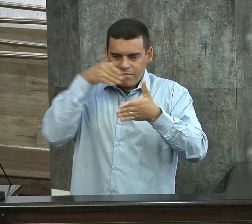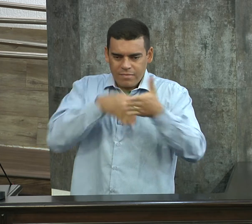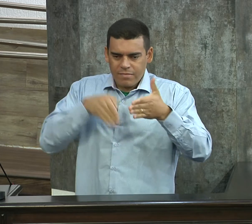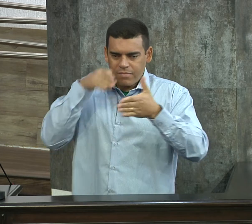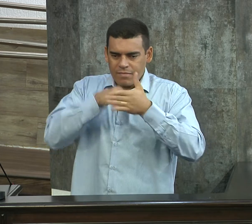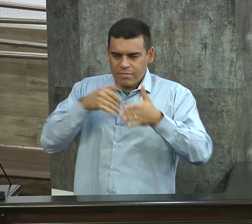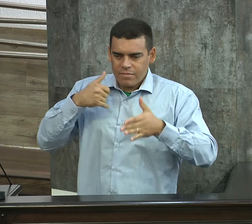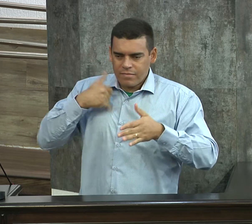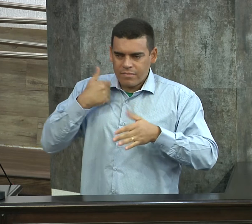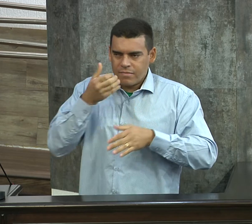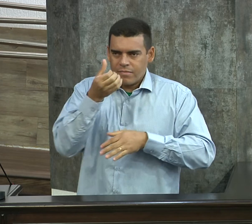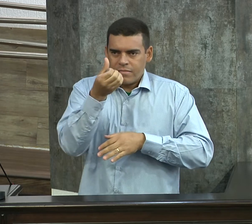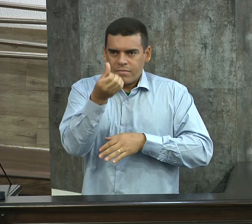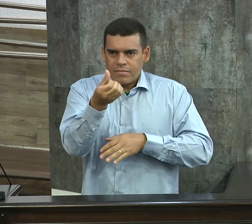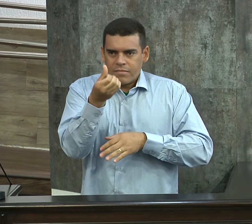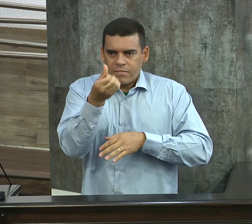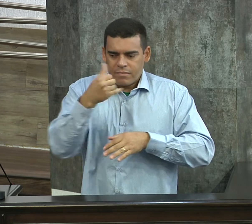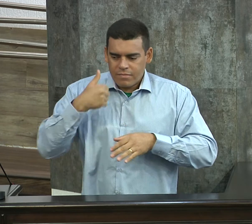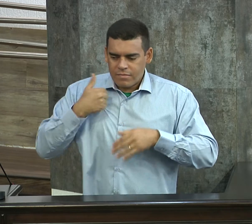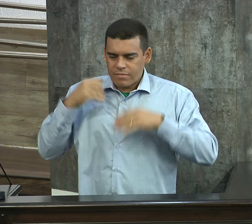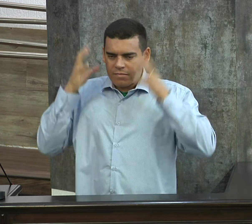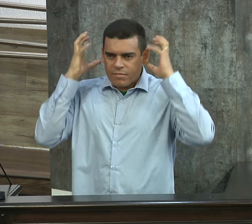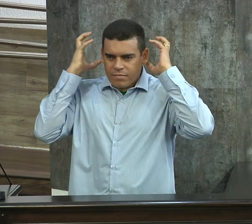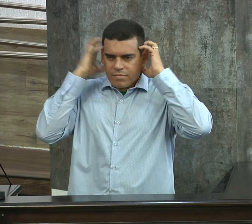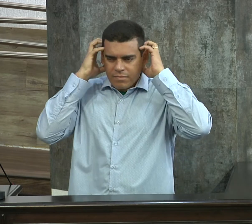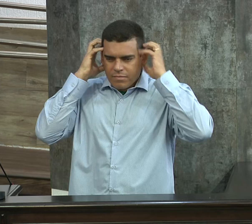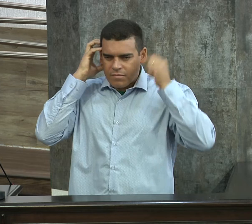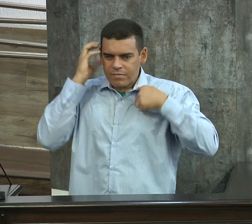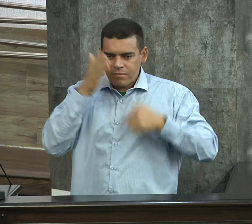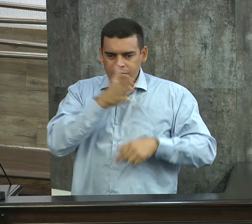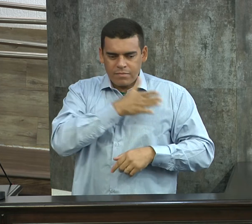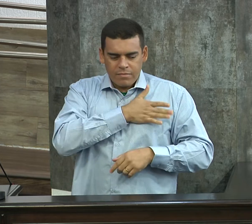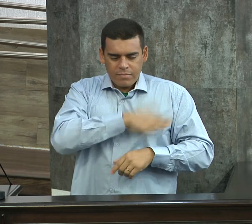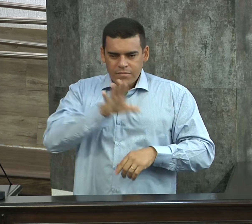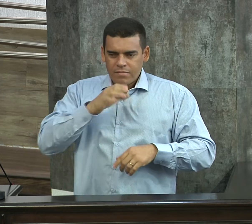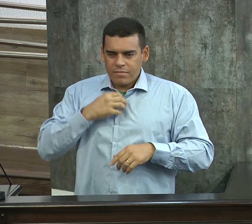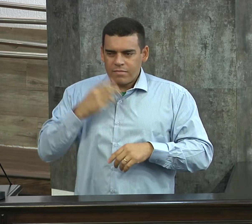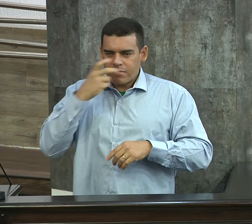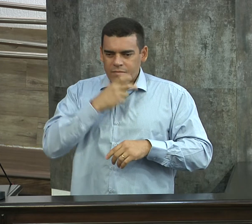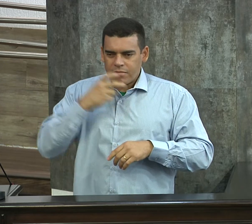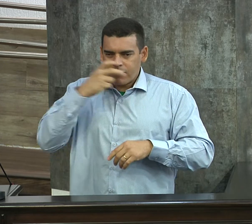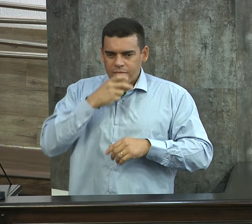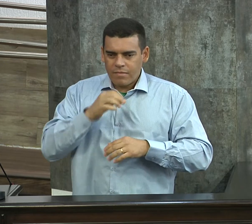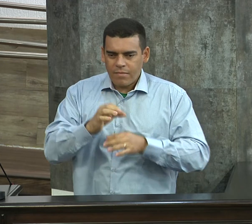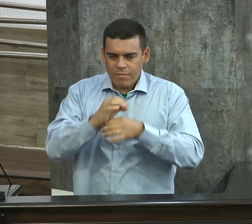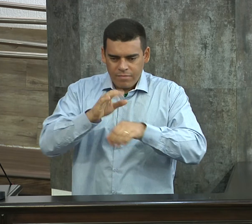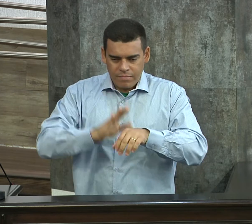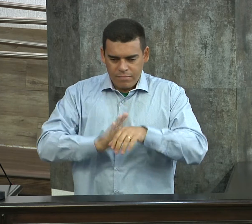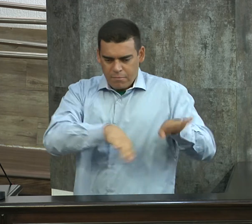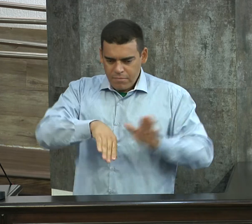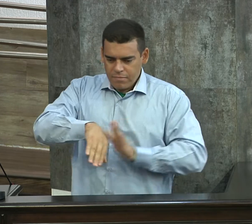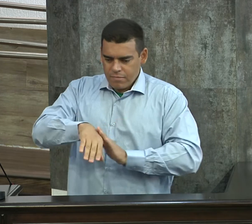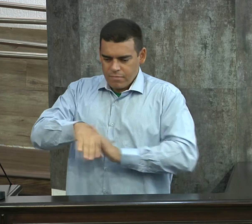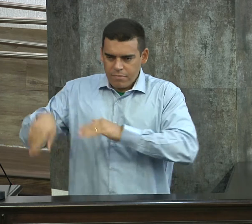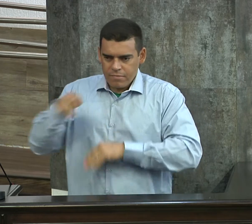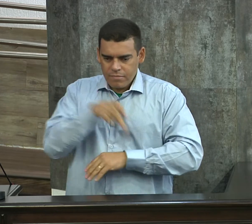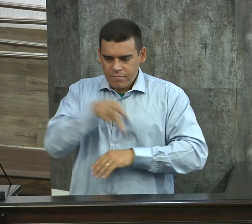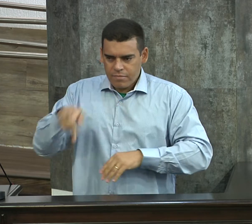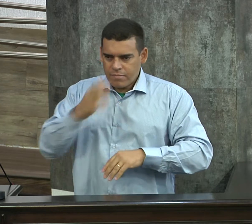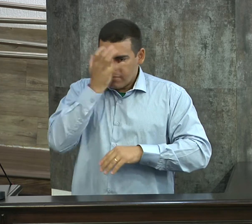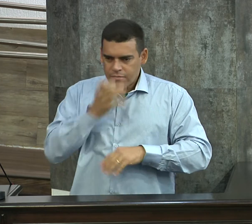e assim, era um processo muito de barreira, até que com 6 anos eu já